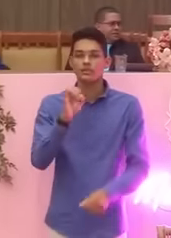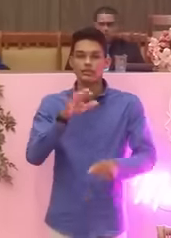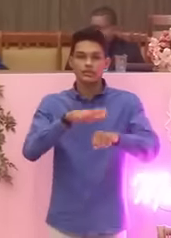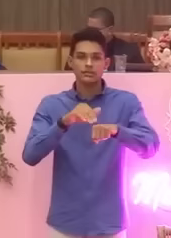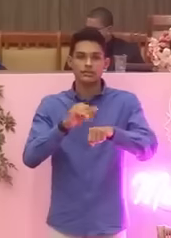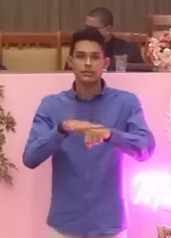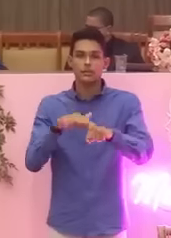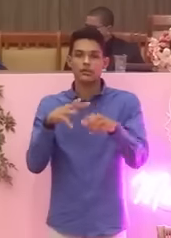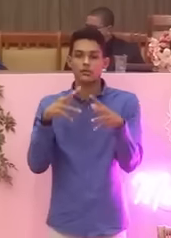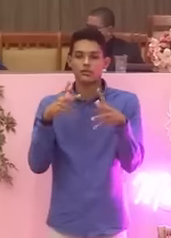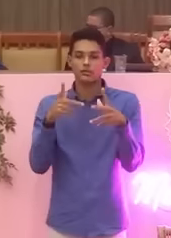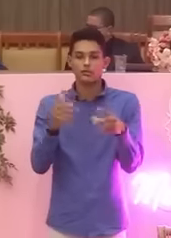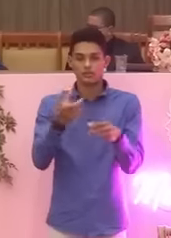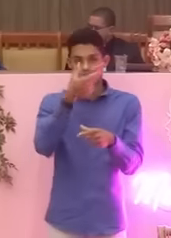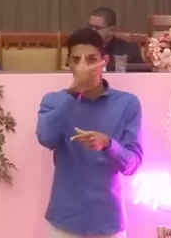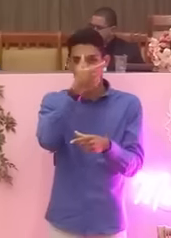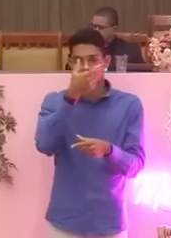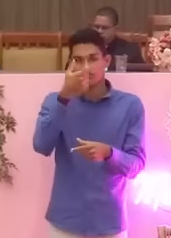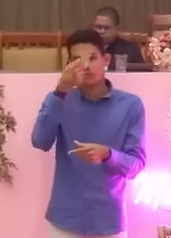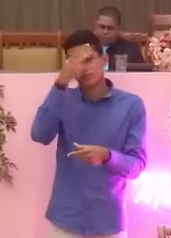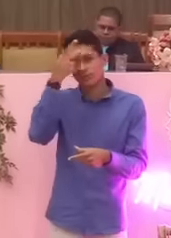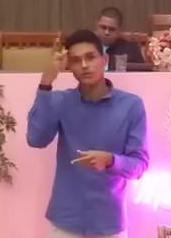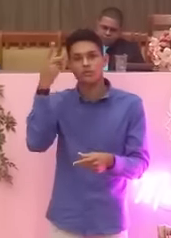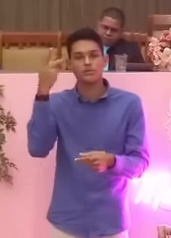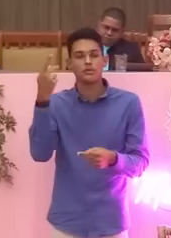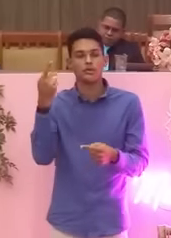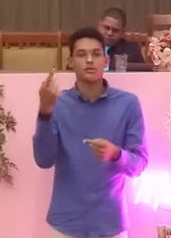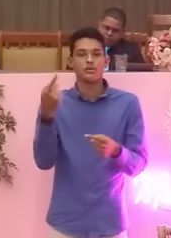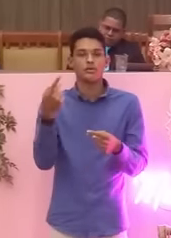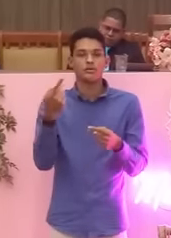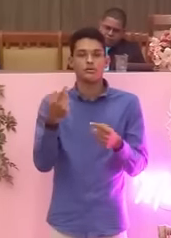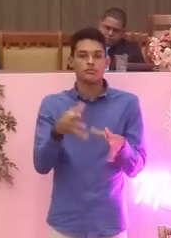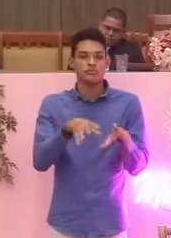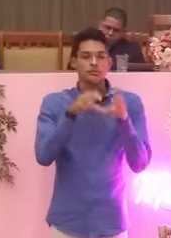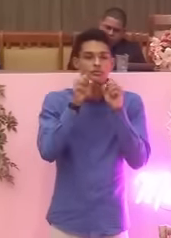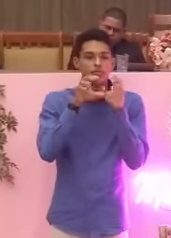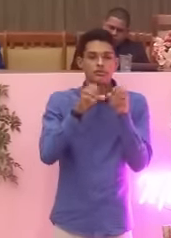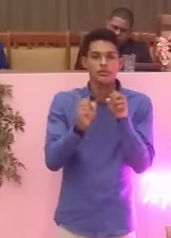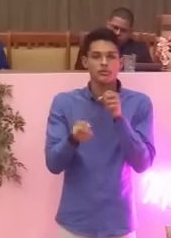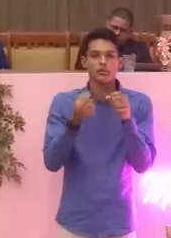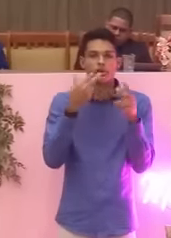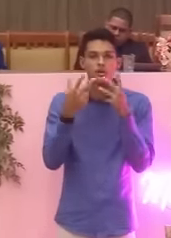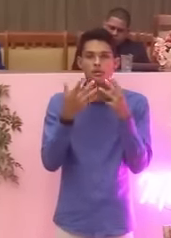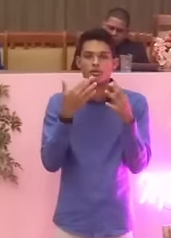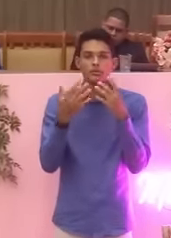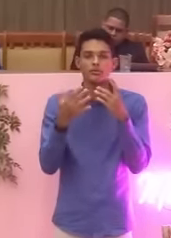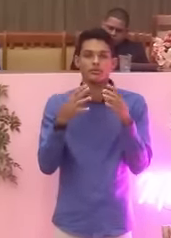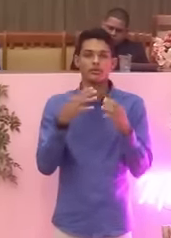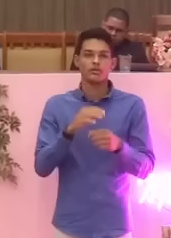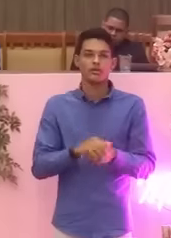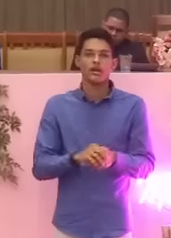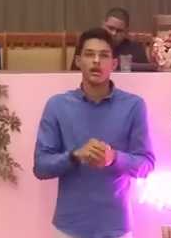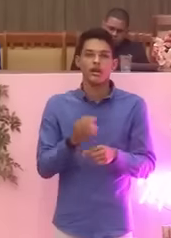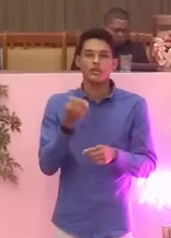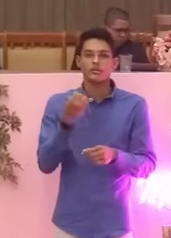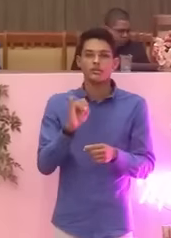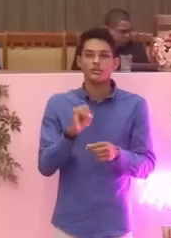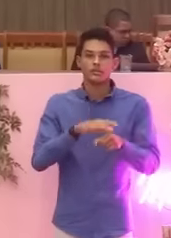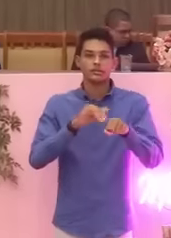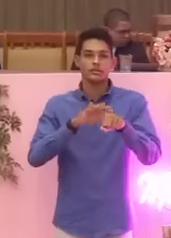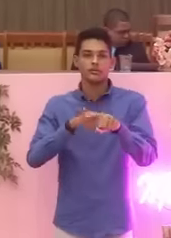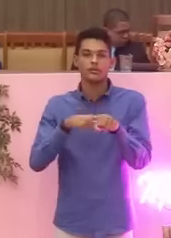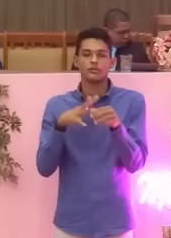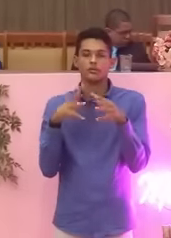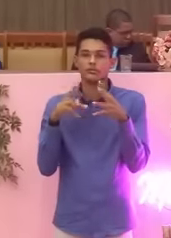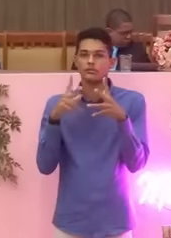e amarrar numa corda e mandar te amaldiçoar não vai não vai ter fugir que funciona contra você se chama todos os da magia negra